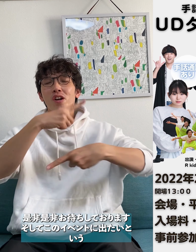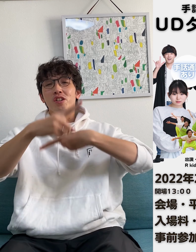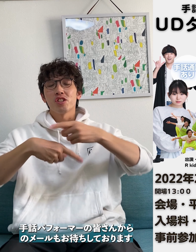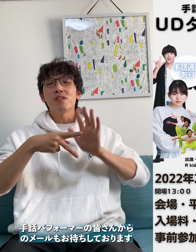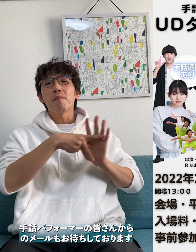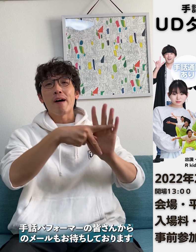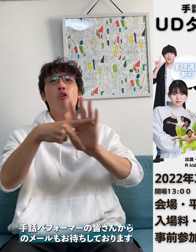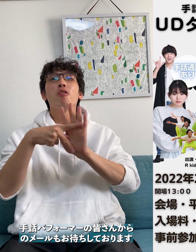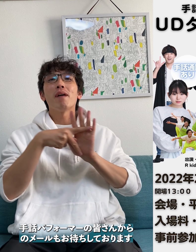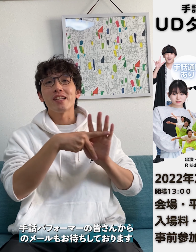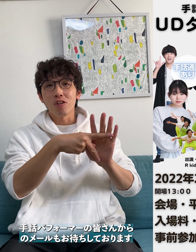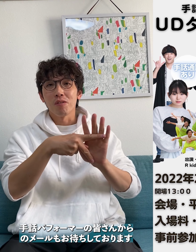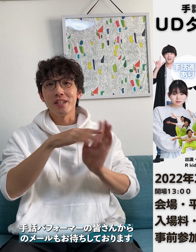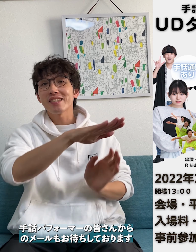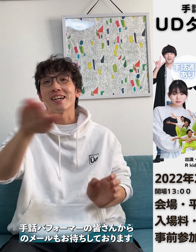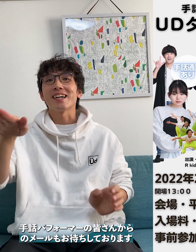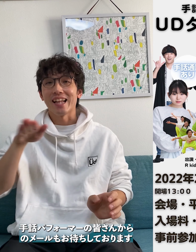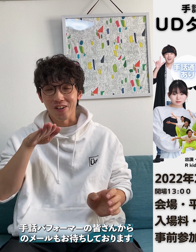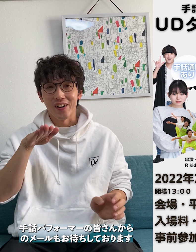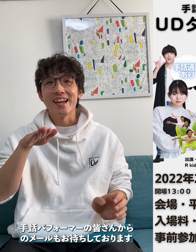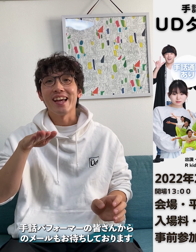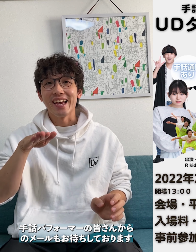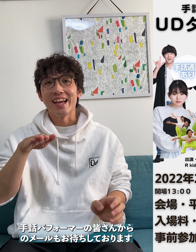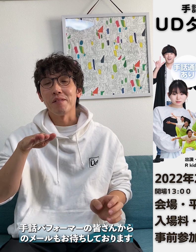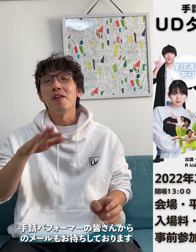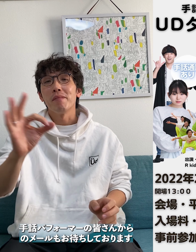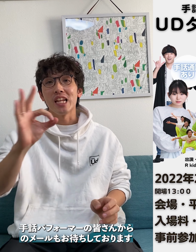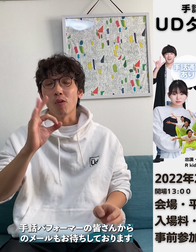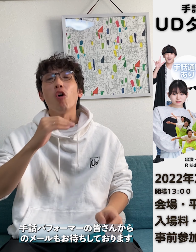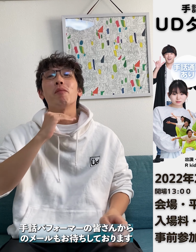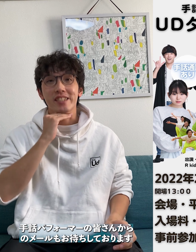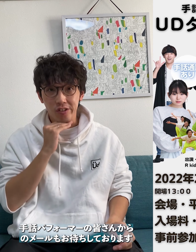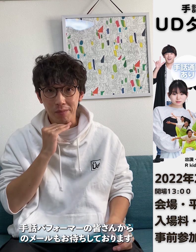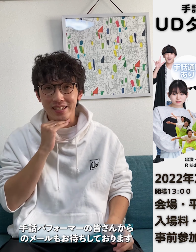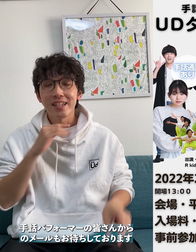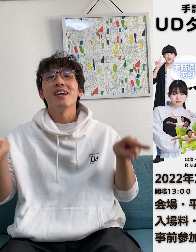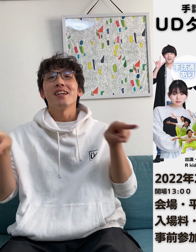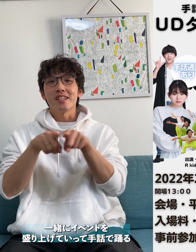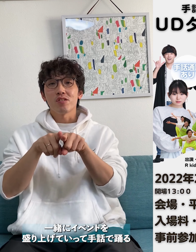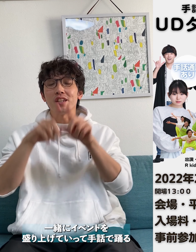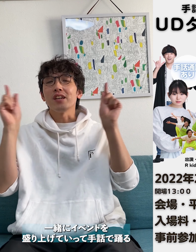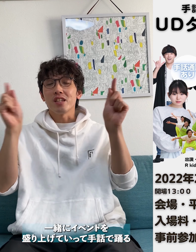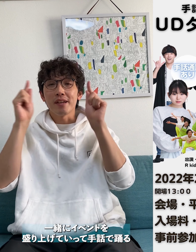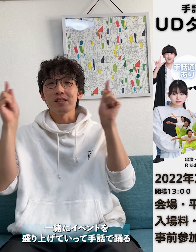手話パフォーマーの皆さんからのメールもお待ちしておりますその名もUDダンスパーティーを開催します観覧料は無料で申し込み開始日は12月26日になっておりますぜひぜひお待ちしておりますそしてこのイベントに出たいという手話パフォーマーの皆さんからのメールもお待ちしております